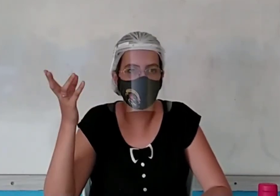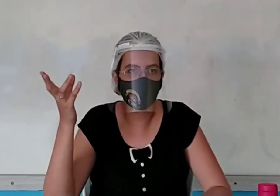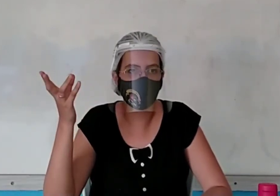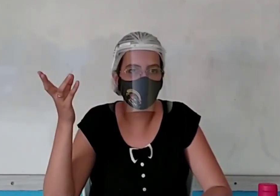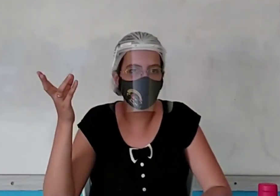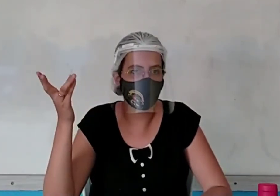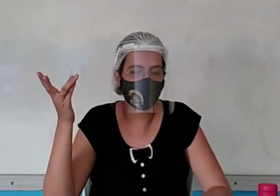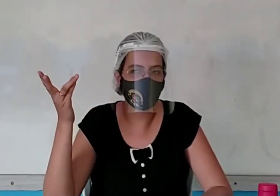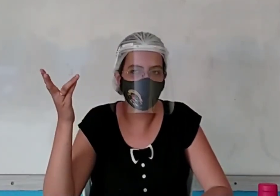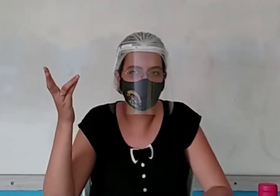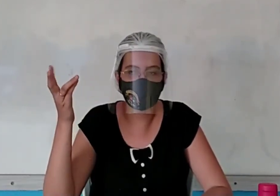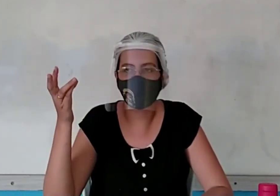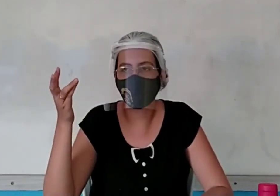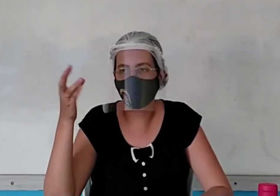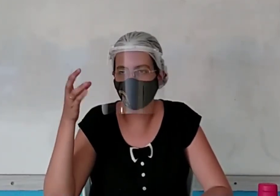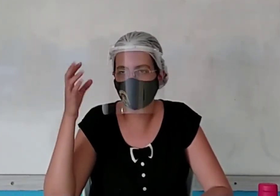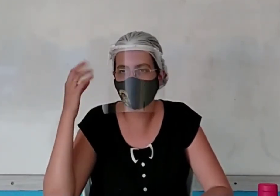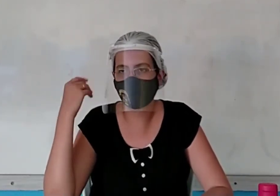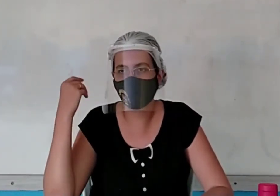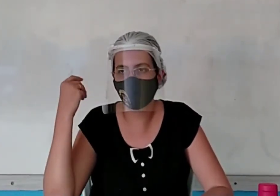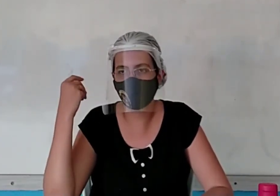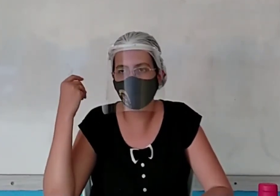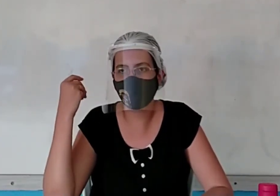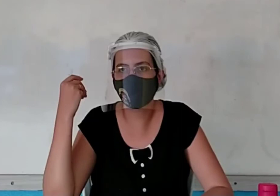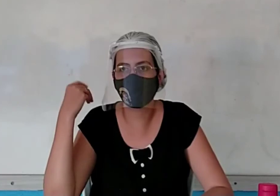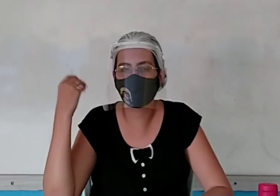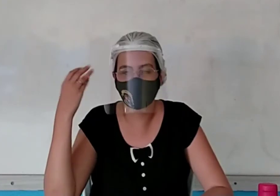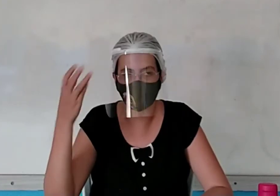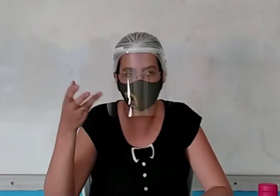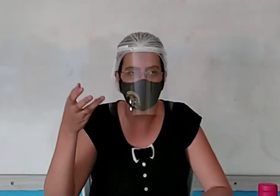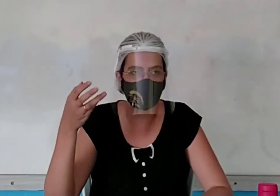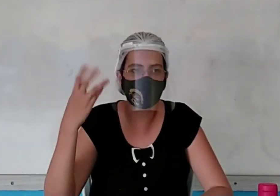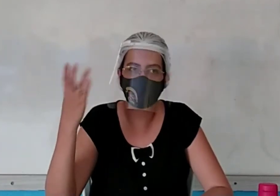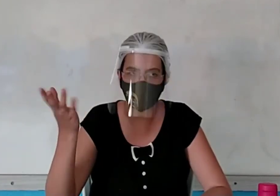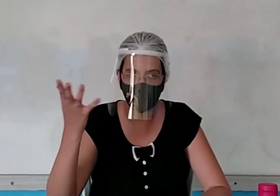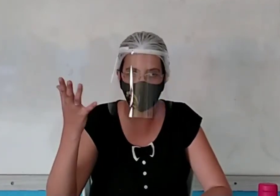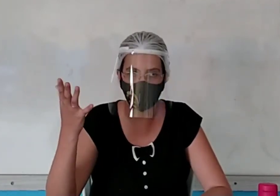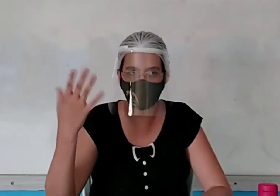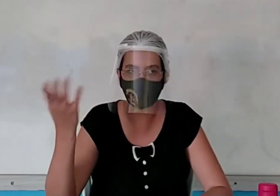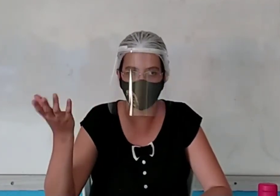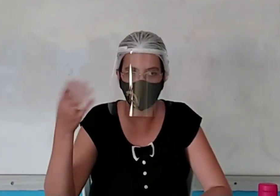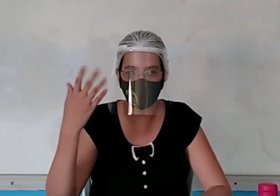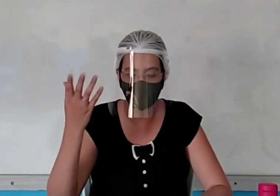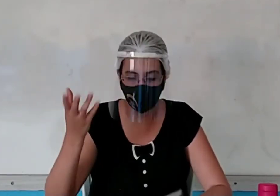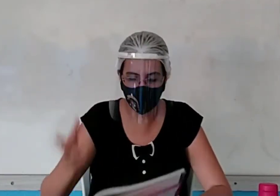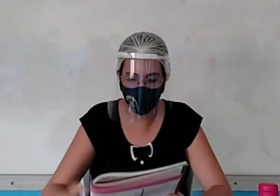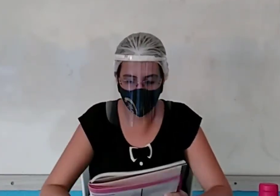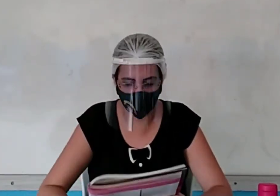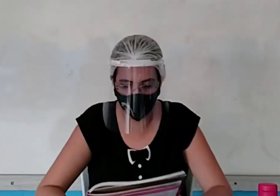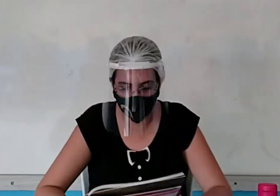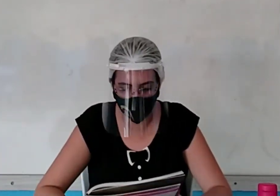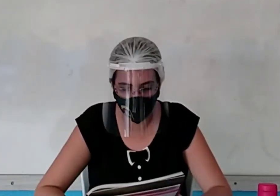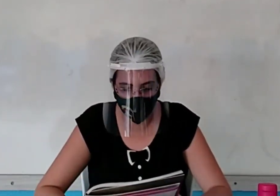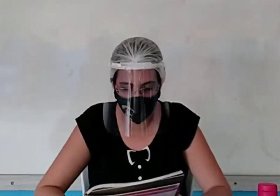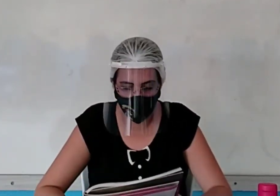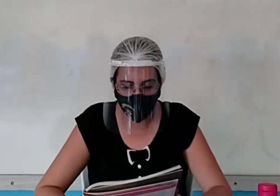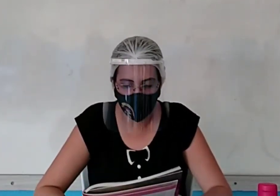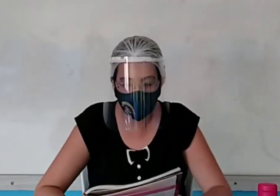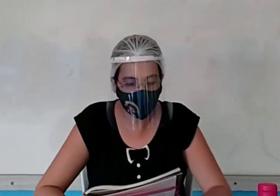buzinando atrás de você e mandando você sair da frente da rua. Porque você tem que fazer o quê? Pegar a rola. Saiu correndo para pegar a rola. Peça